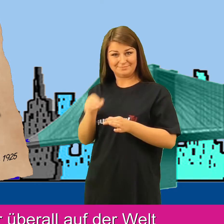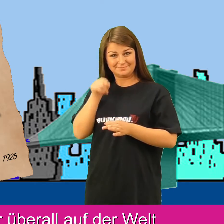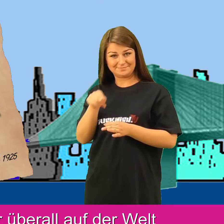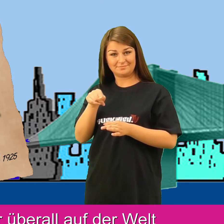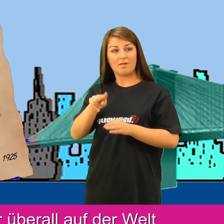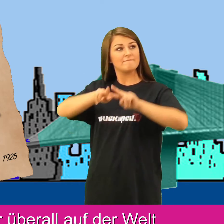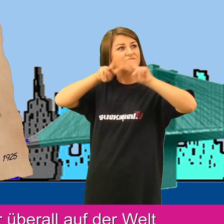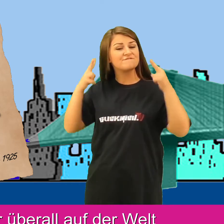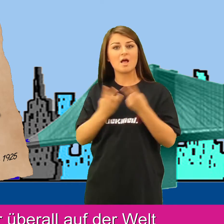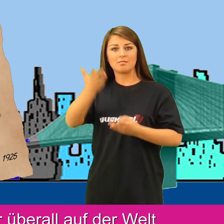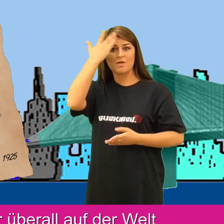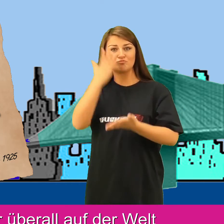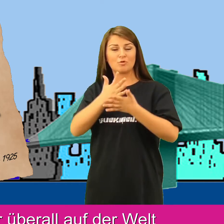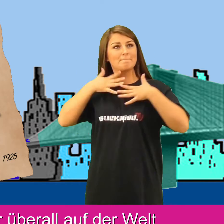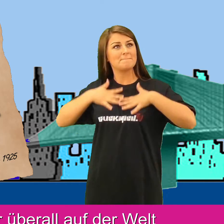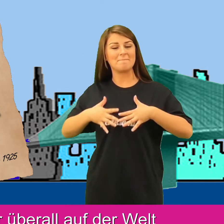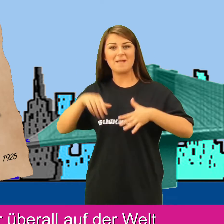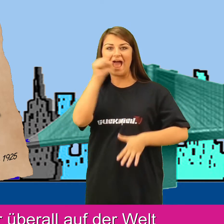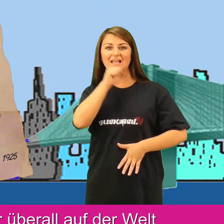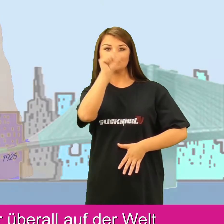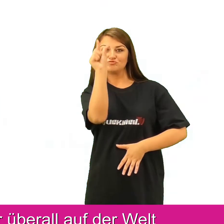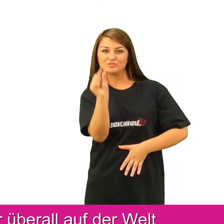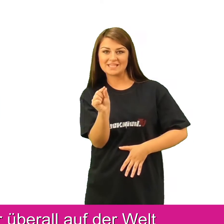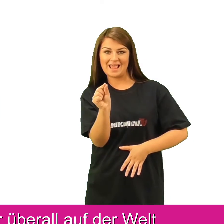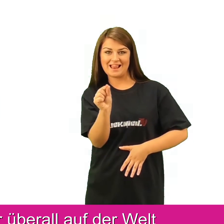Und seitdem kennen wir überall auf der Welt das Eis am Stiel.«